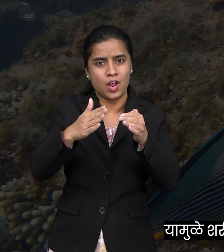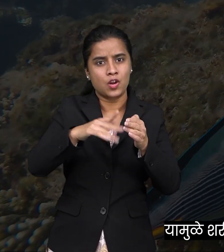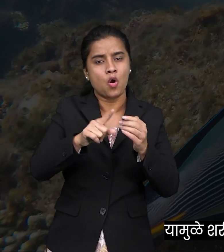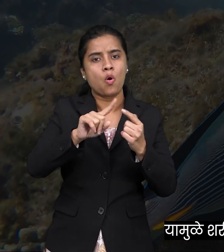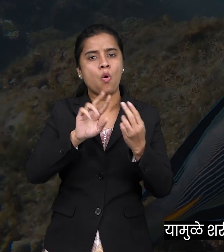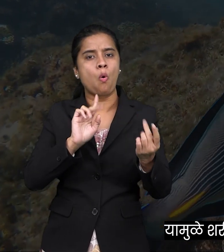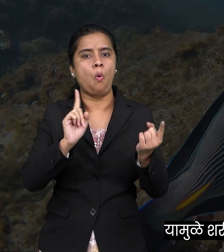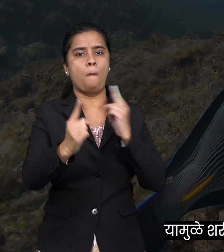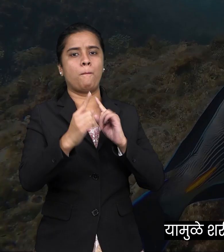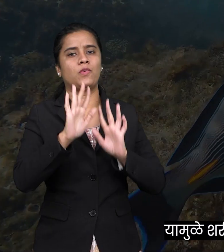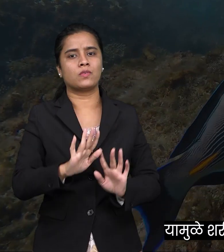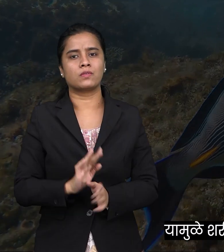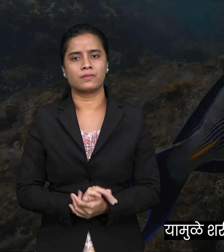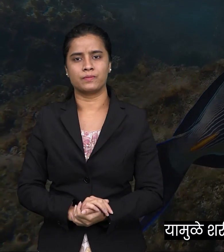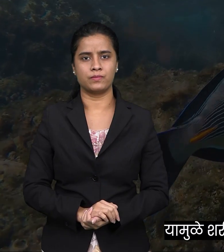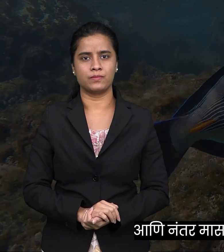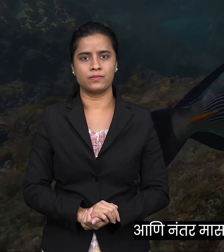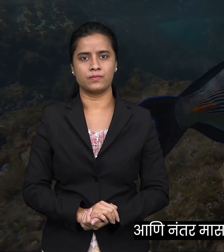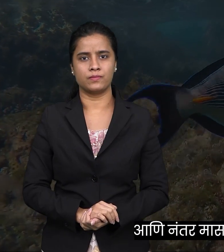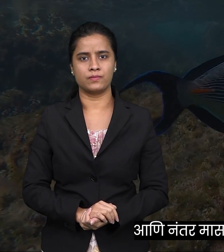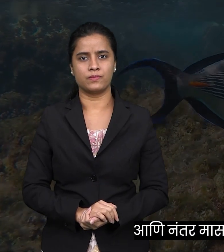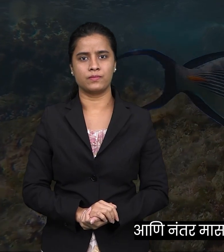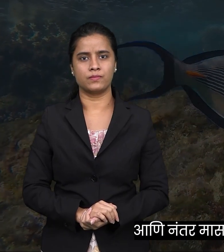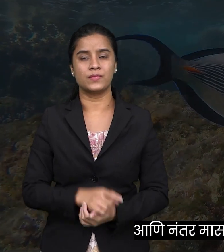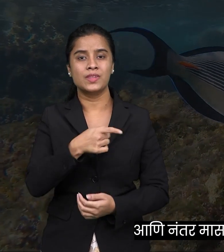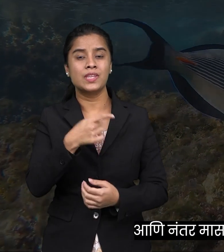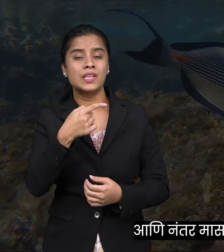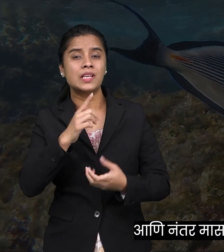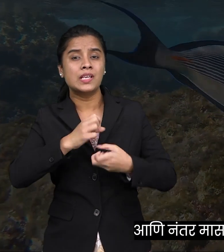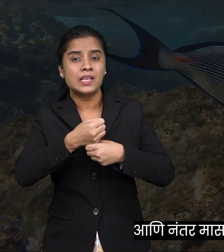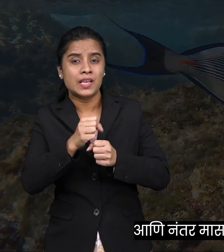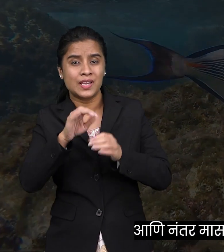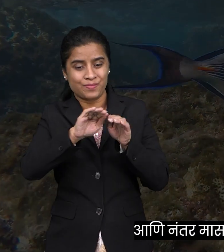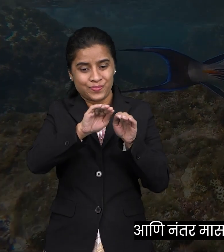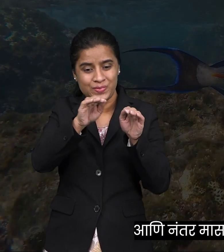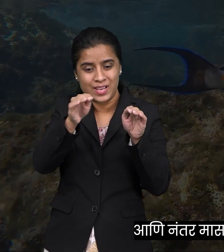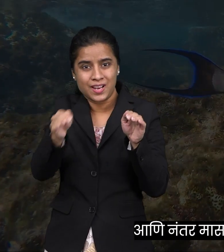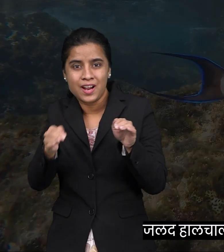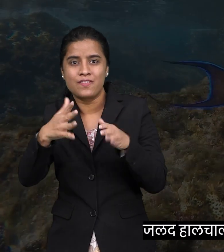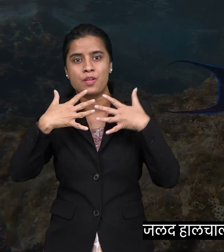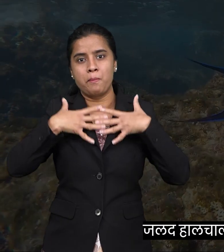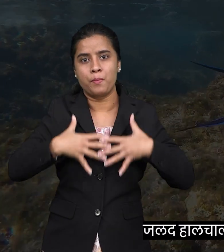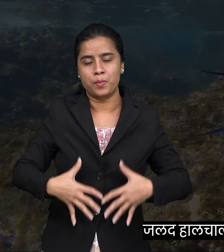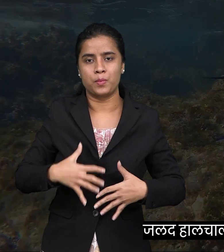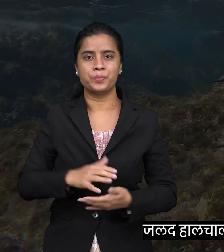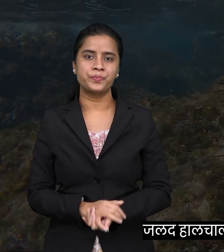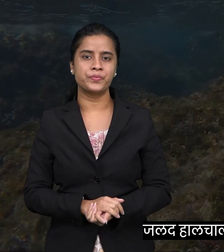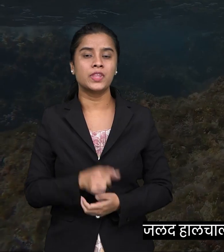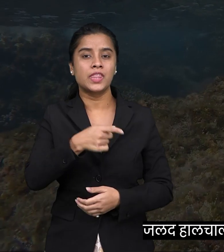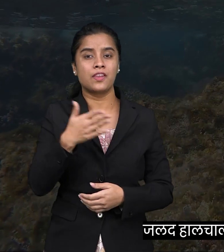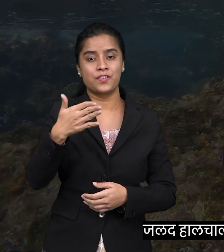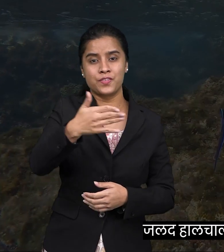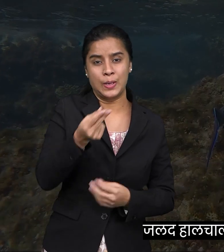यामुळे शरीरात एक वक्रता निर्माण होते आणि नंतर मासा पटकन दुसऱ्या बाजूला वक्र होतो. जलद